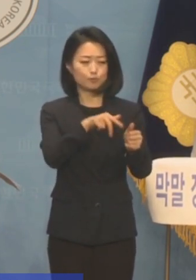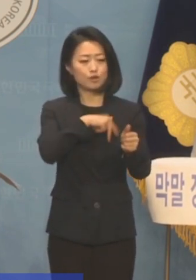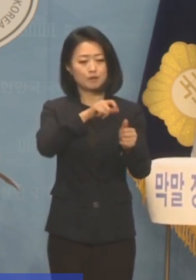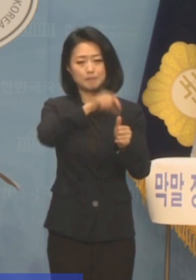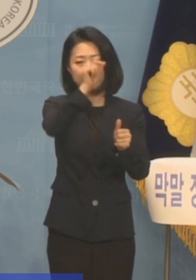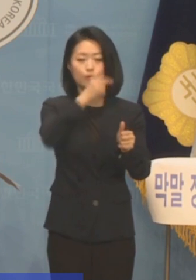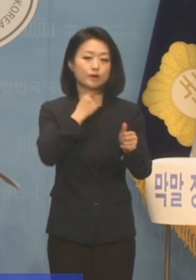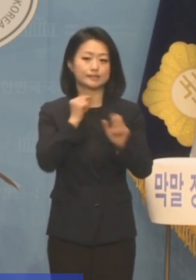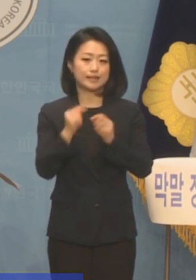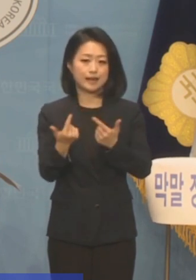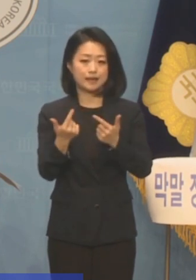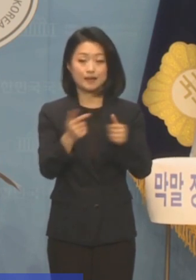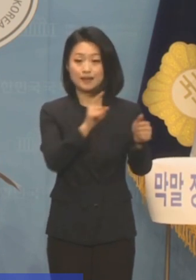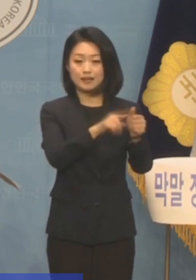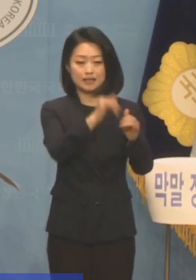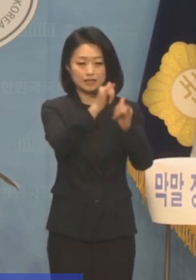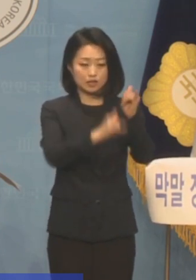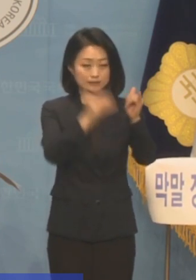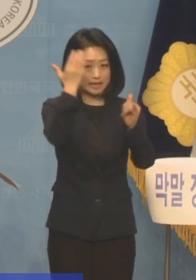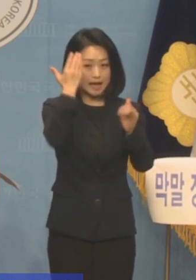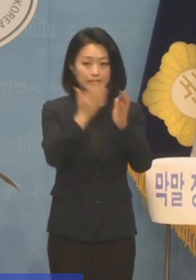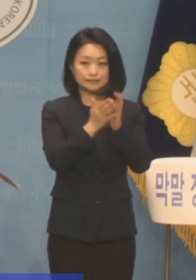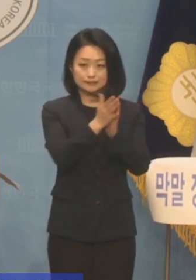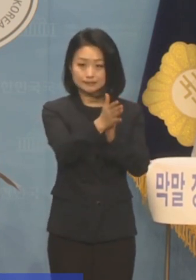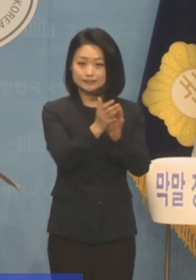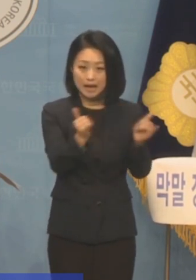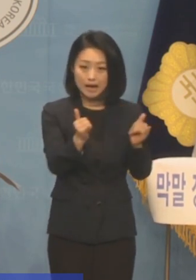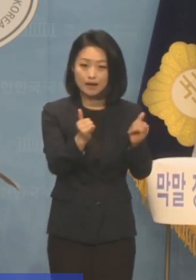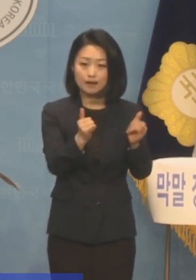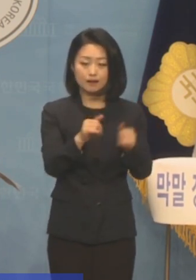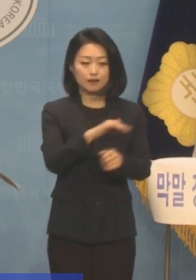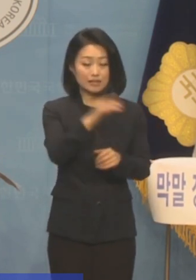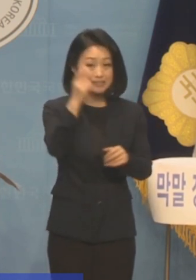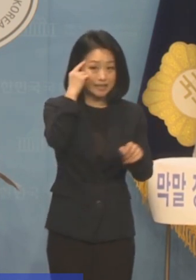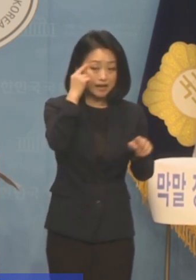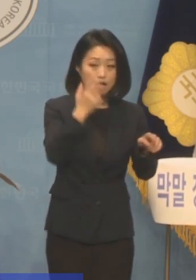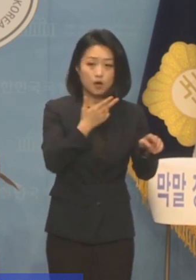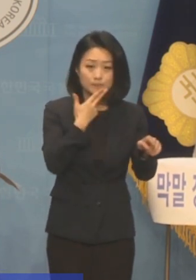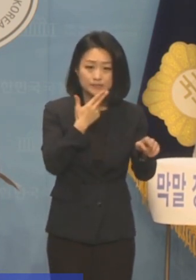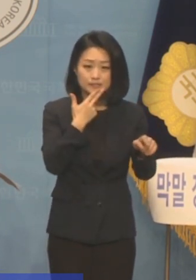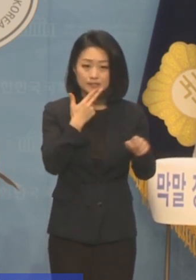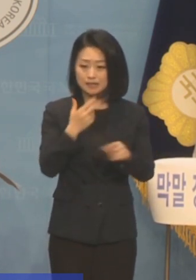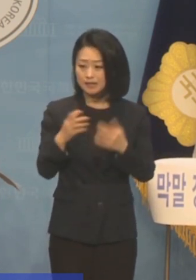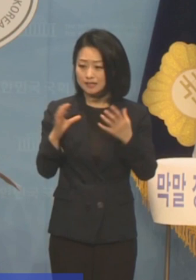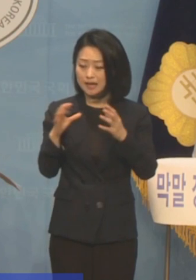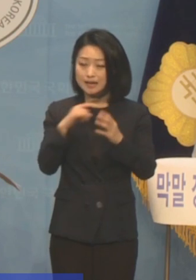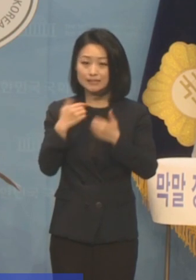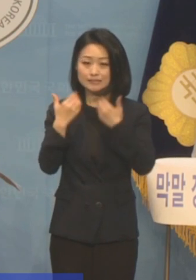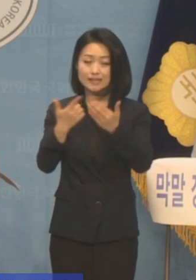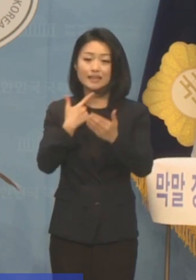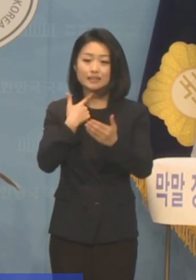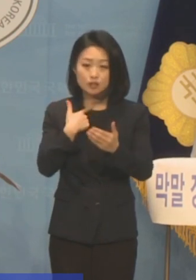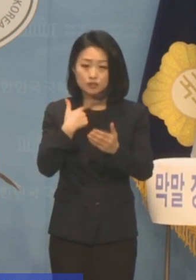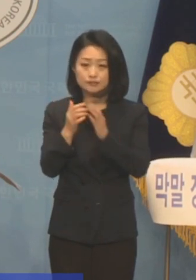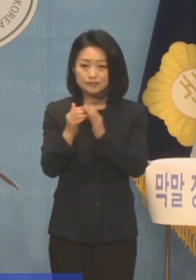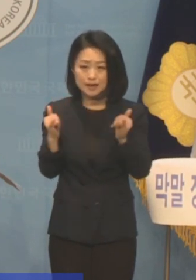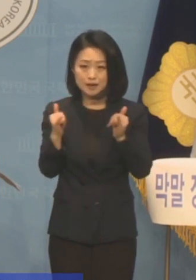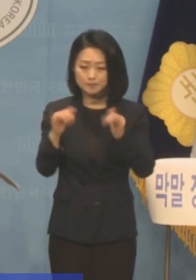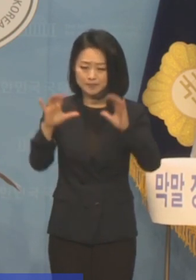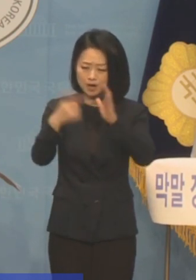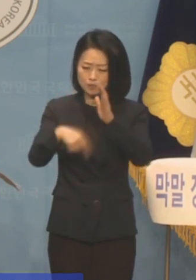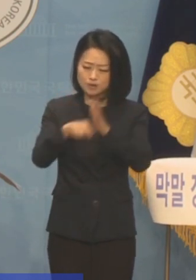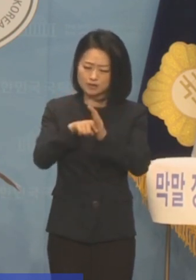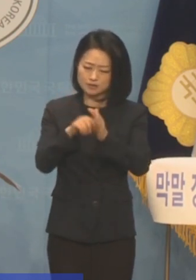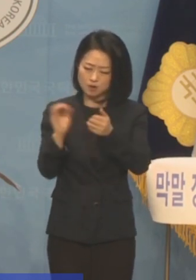않습니다 김준혁 역사학자로서 의식도 없이 우리의 무한 때의 여성으로 나라를 지켜보겠다고 온 몸과 마음을